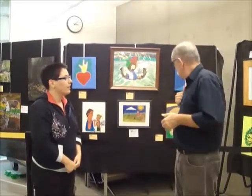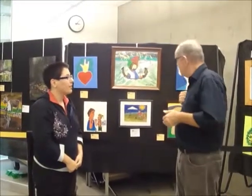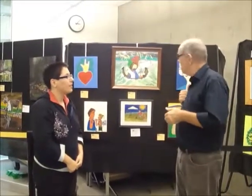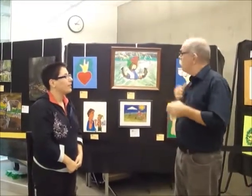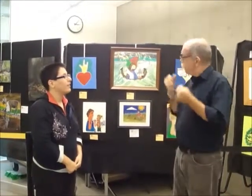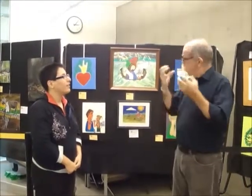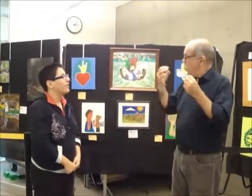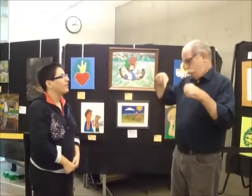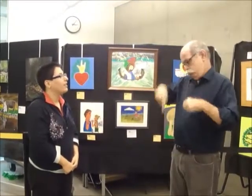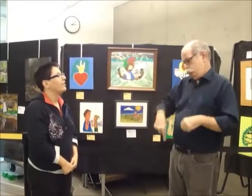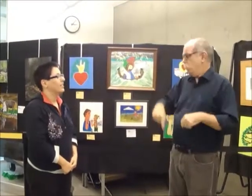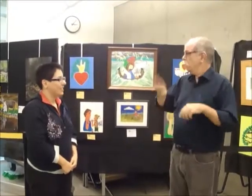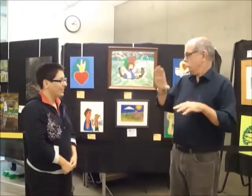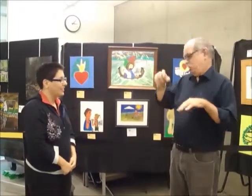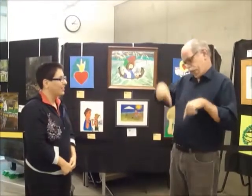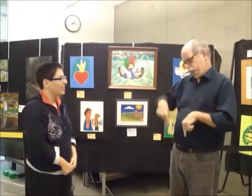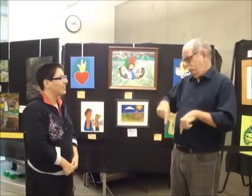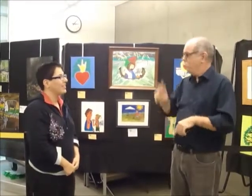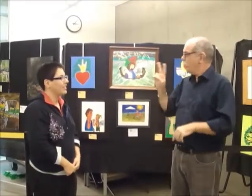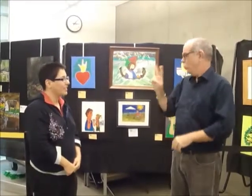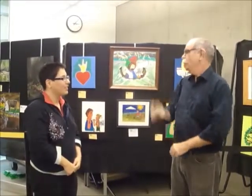دیگر جمع‌آوری شدند و آمدند اینجا.